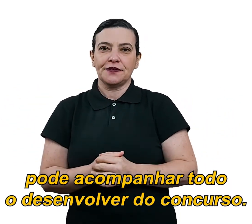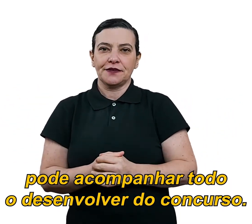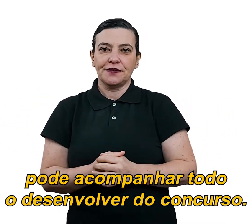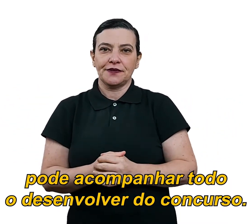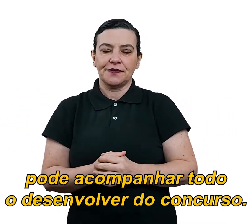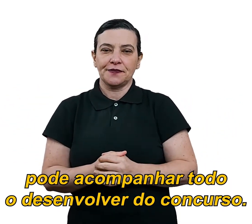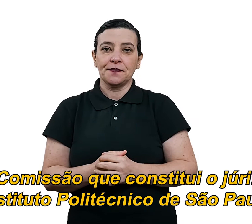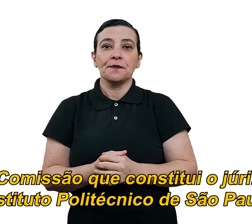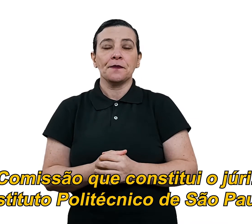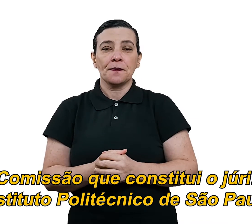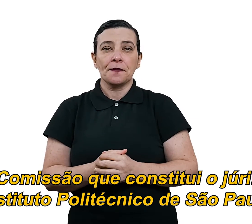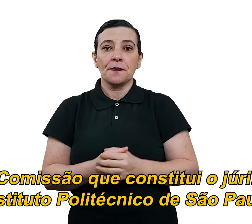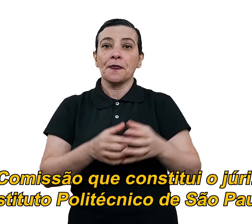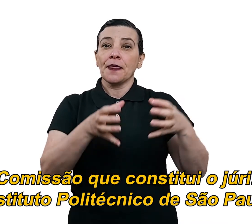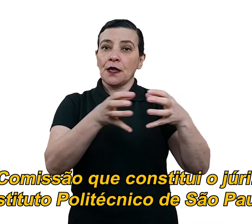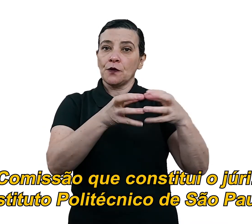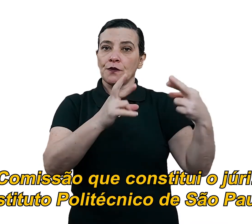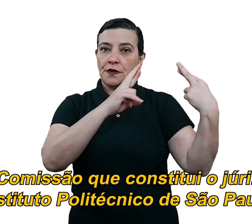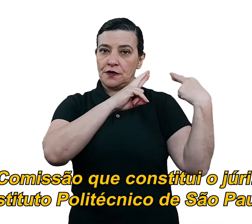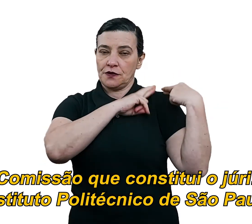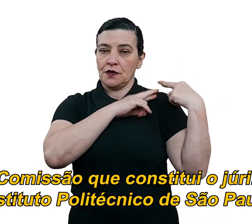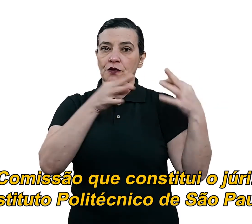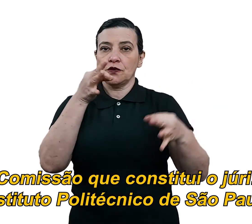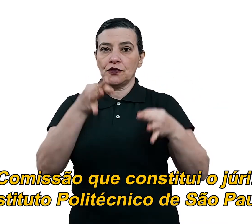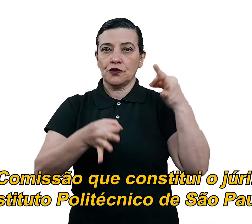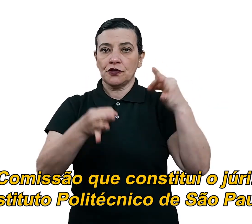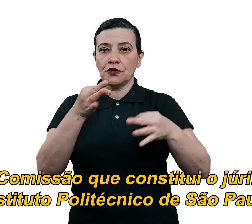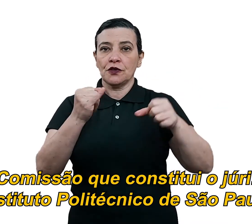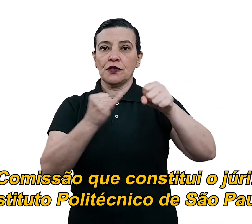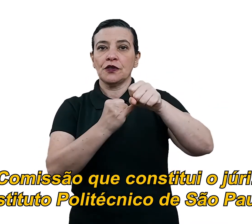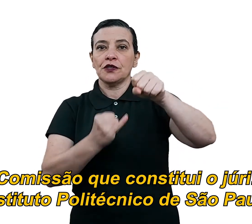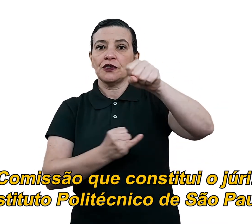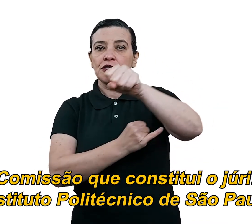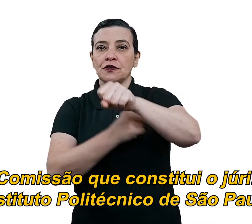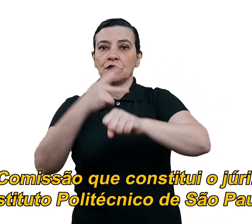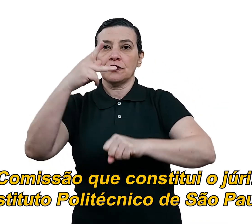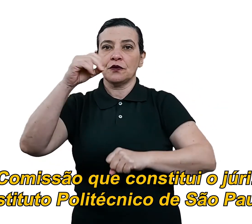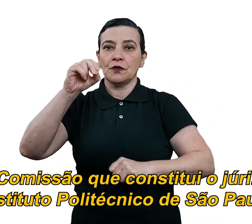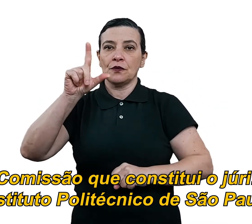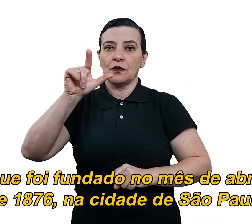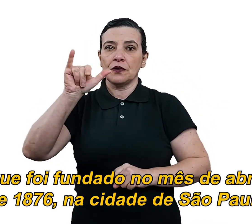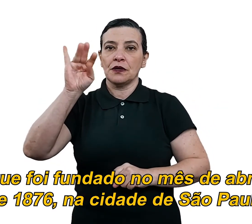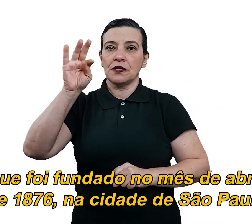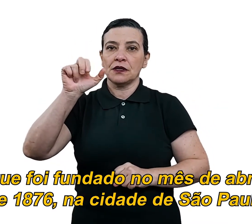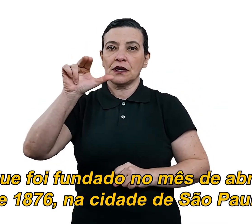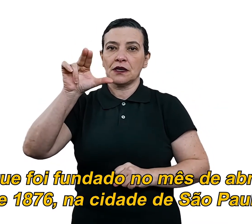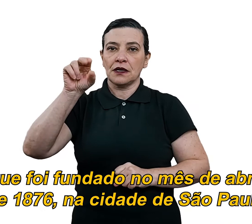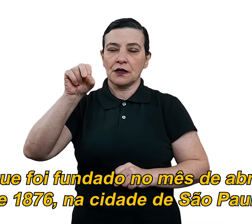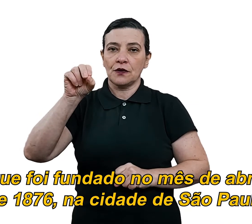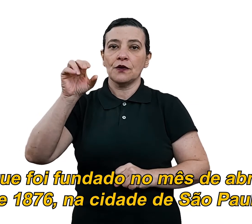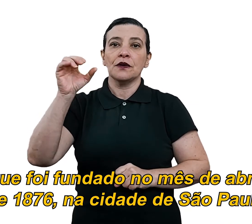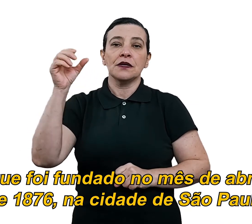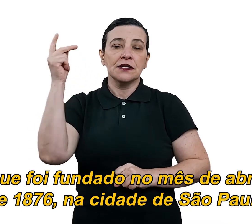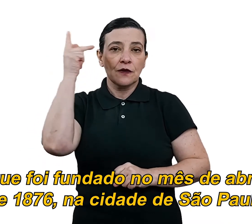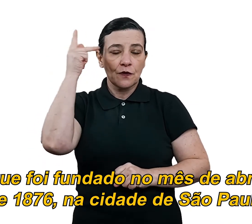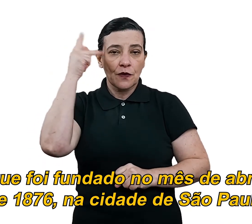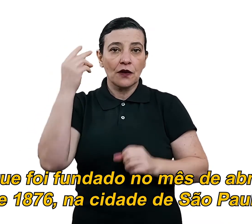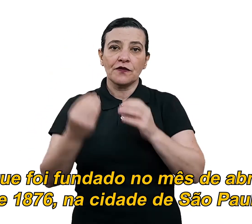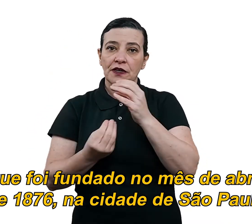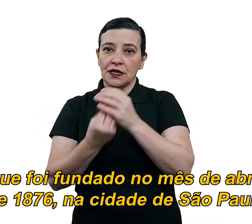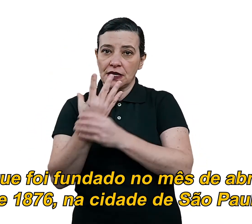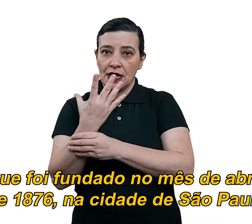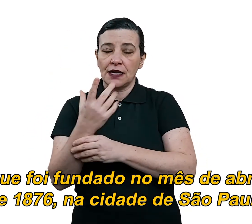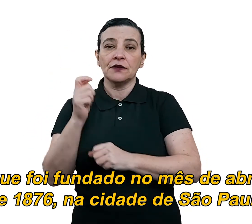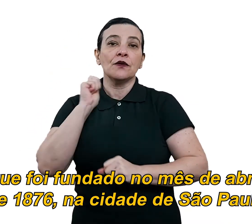desenvolver do concurso. Comissão constitui o júri. Instituto Politécnico de São Paulo. O Instituto Politécnico de São Paulo